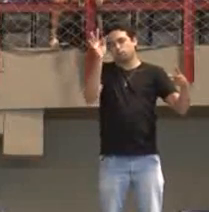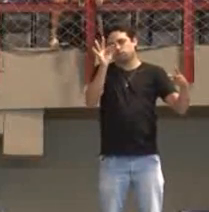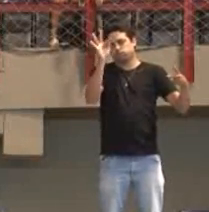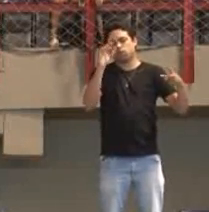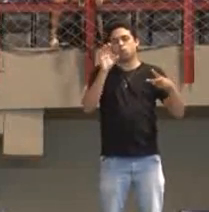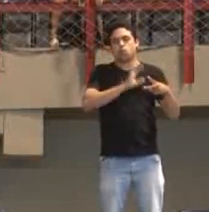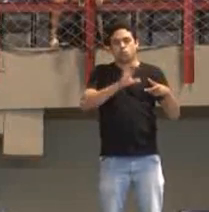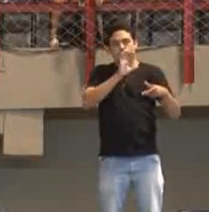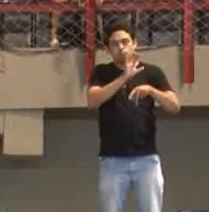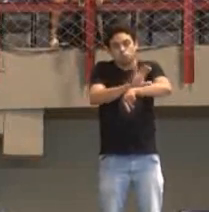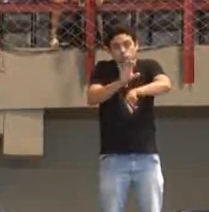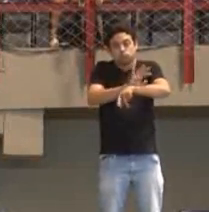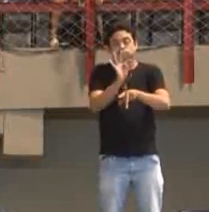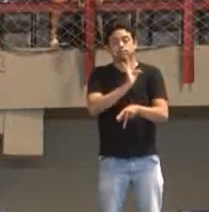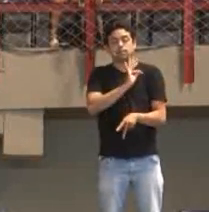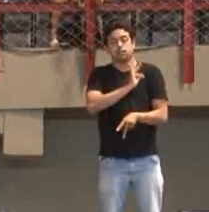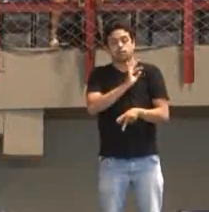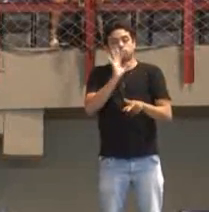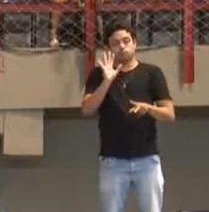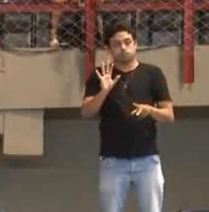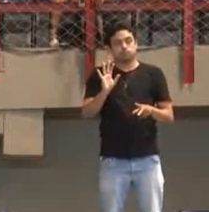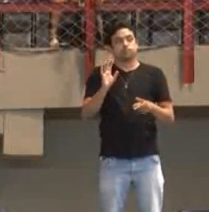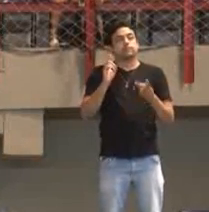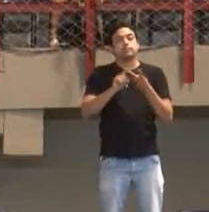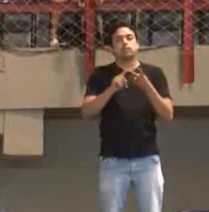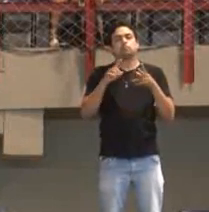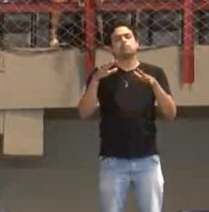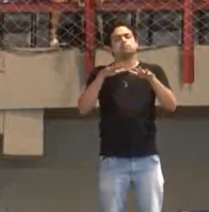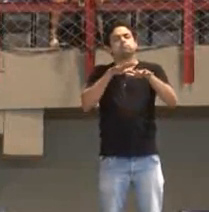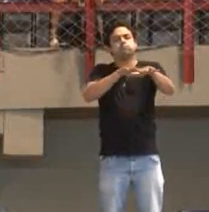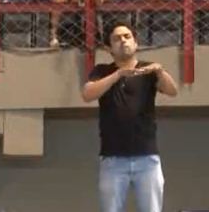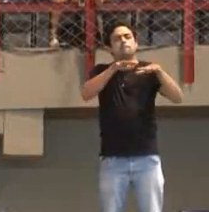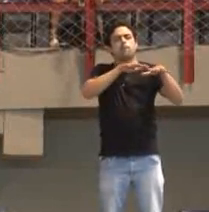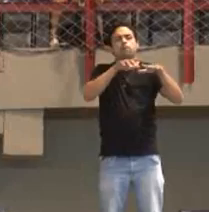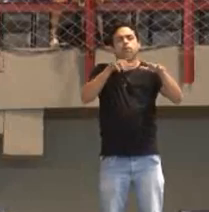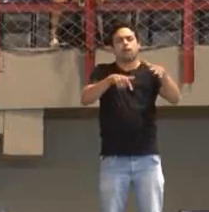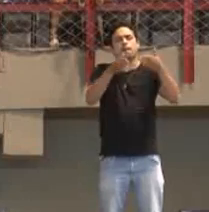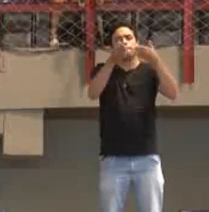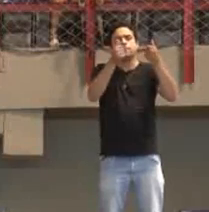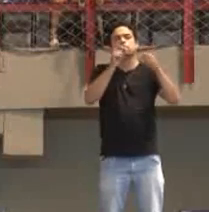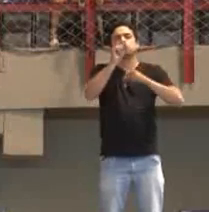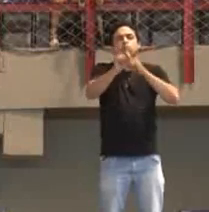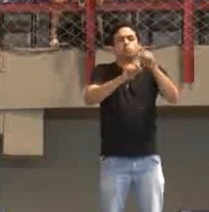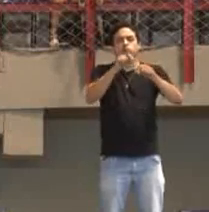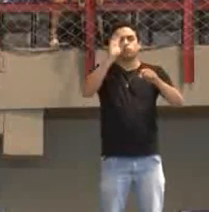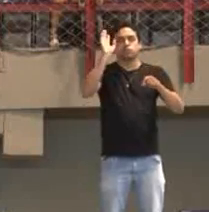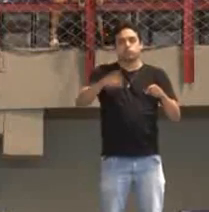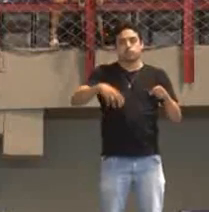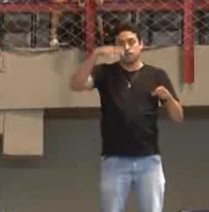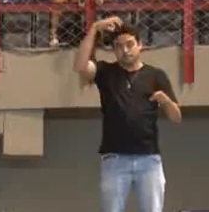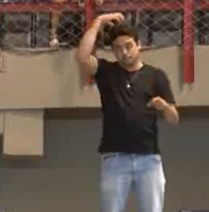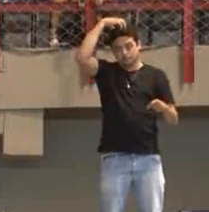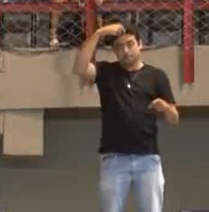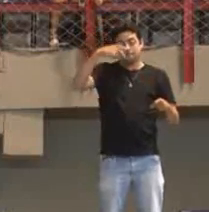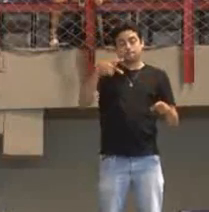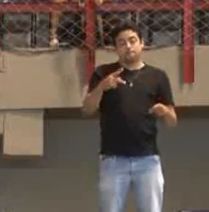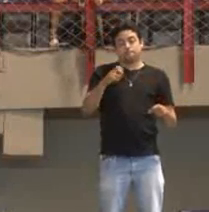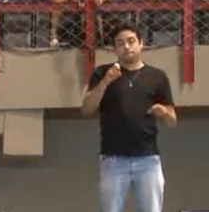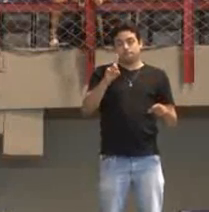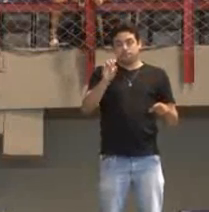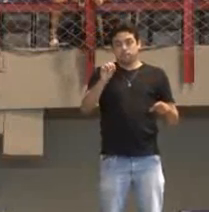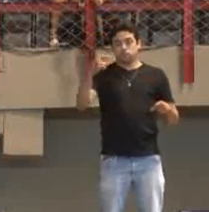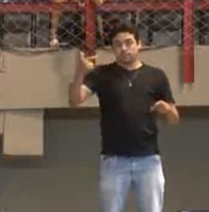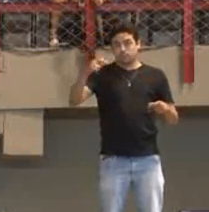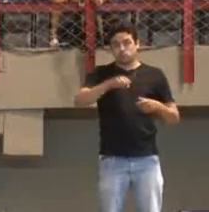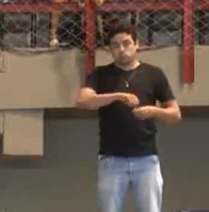cursos técnicos e tudo mais, se movimentando, pedindo a saída do Pedro II e